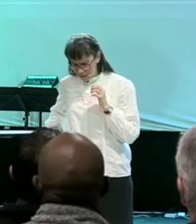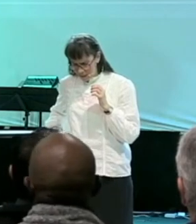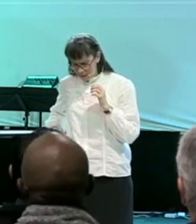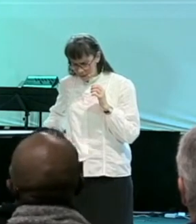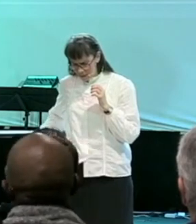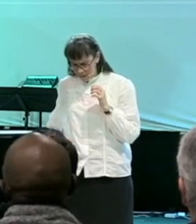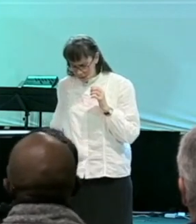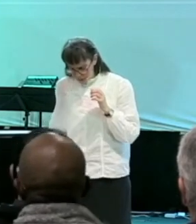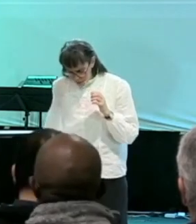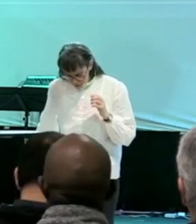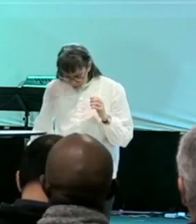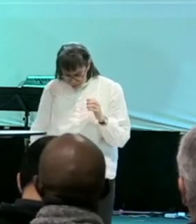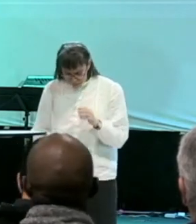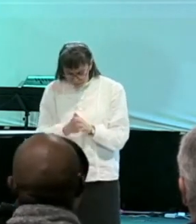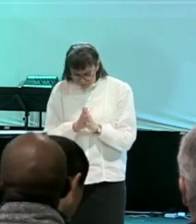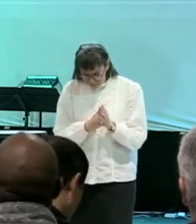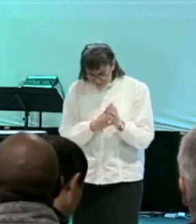Merci Jésus.